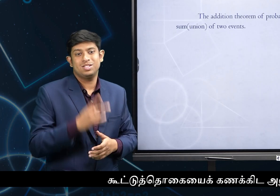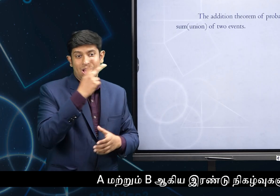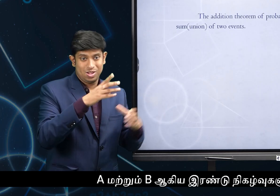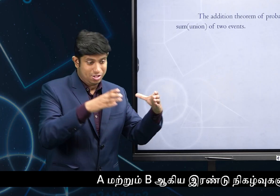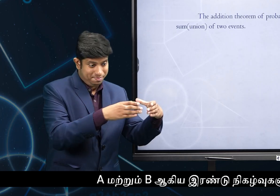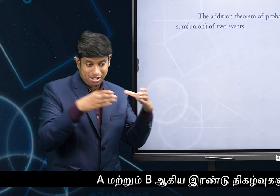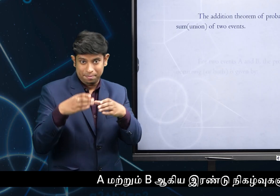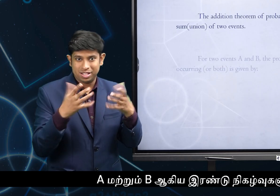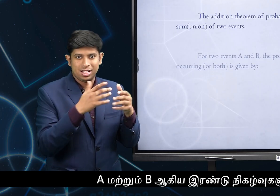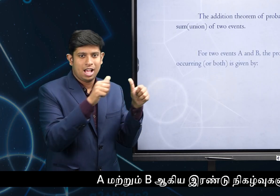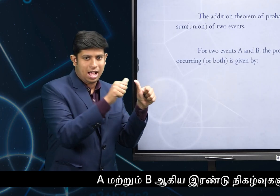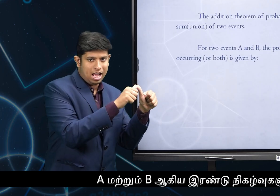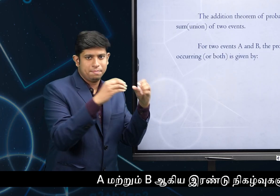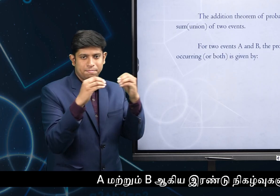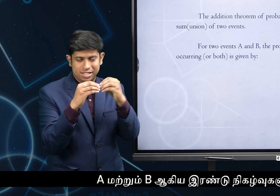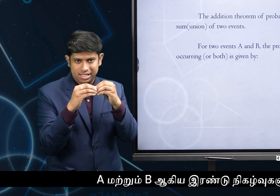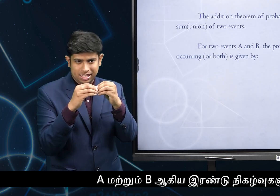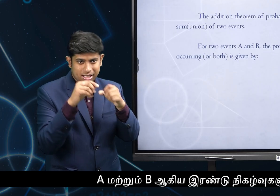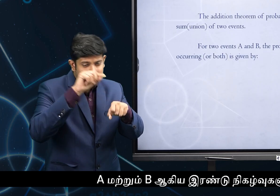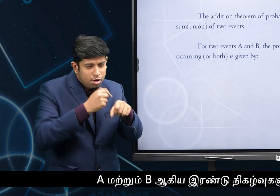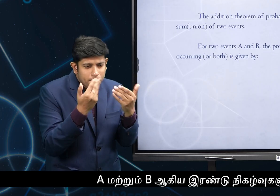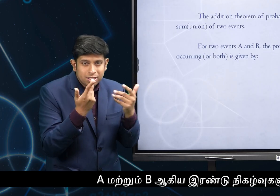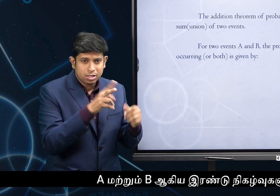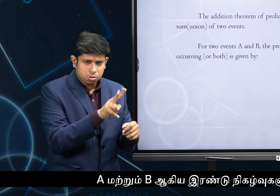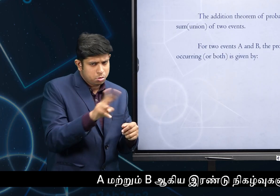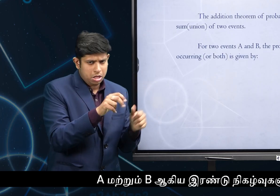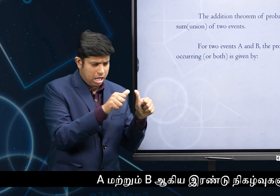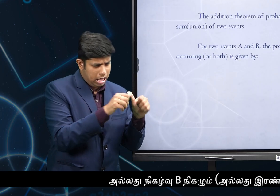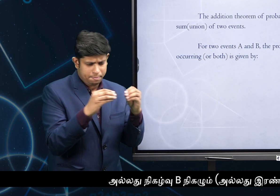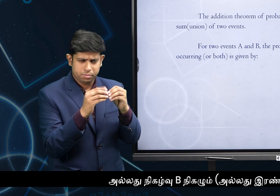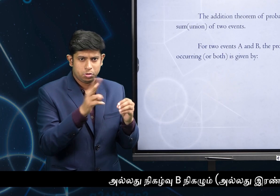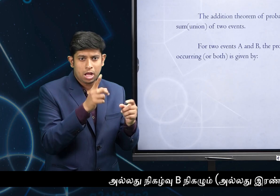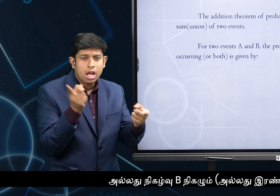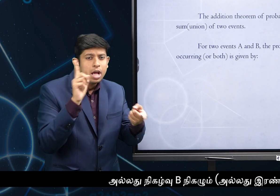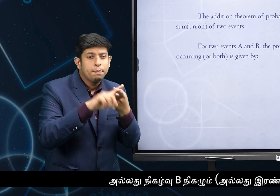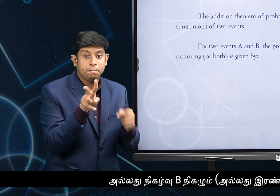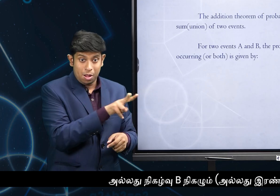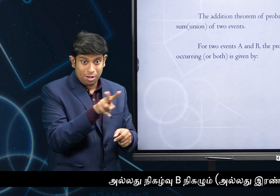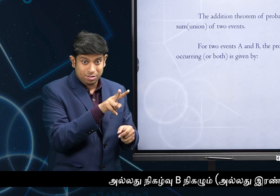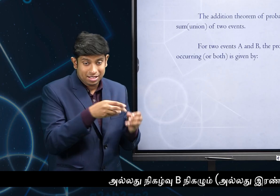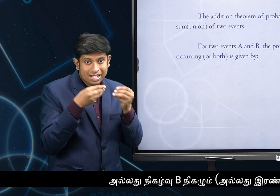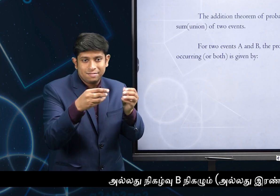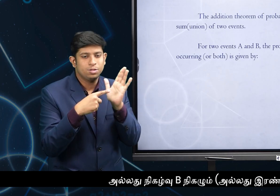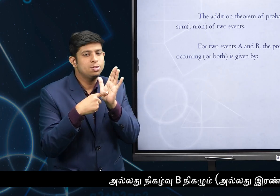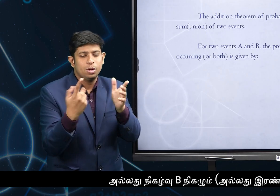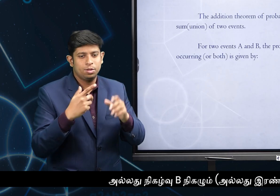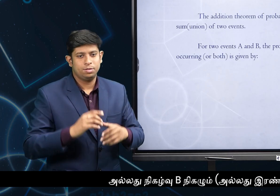A மற்றும் B ஆகிய இரண்டு நிகழ்வுகளுக்கு நிகழ்வு A அல்லது நிகழ்வு B நிகழும், அதாவது அல்லது